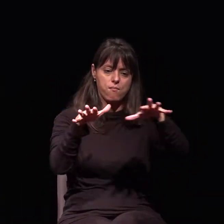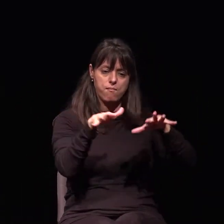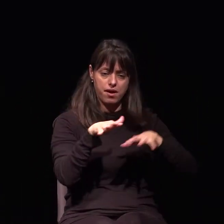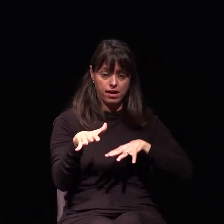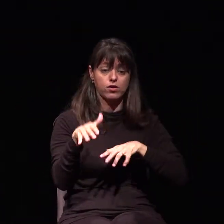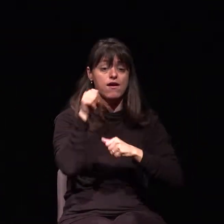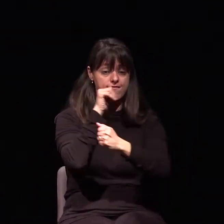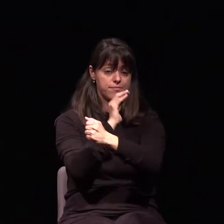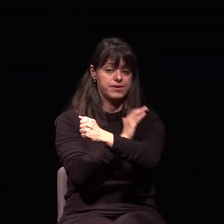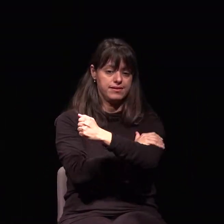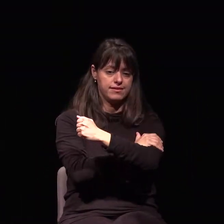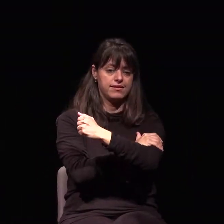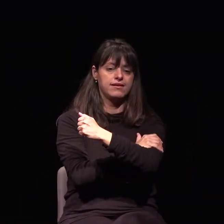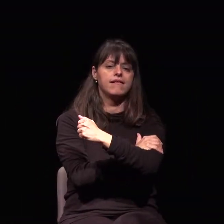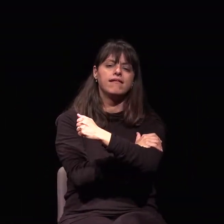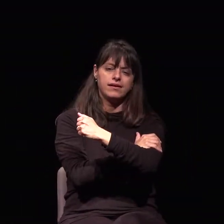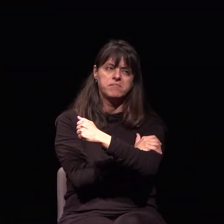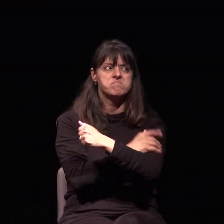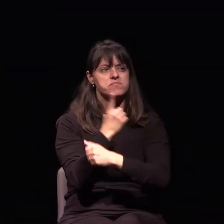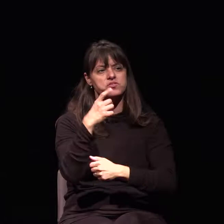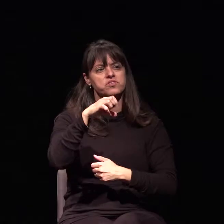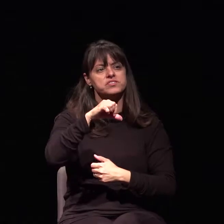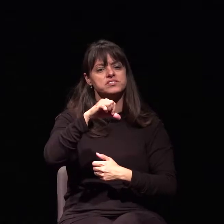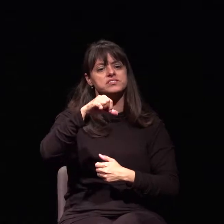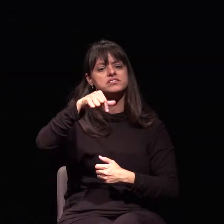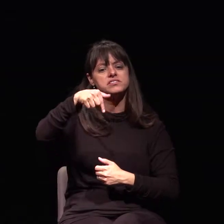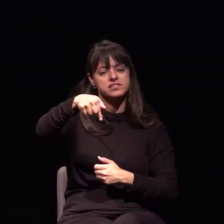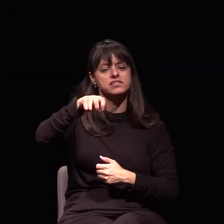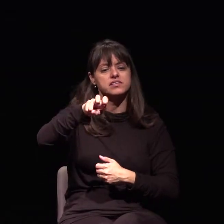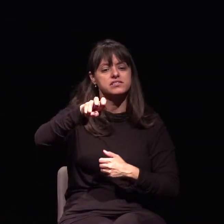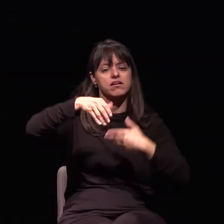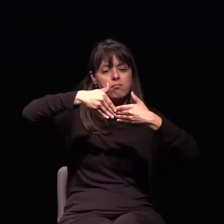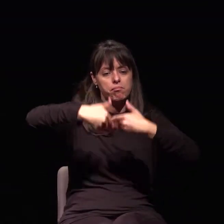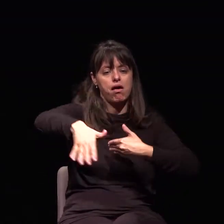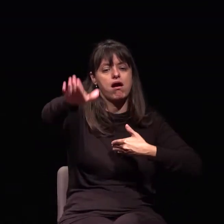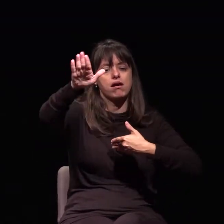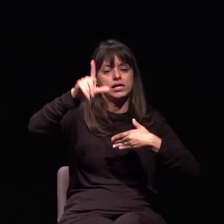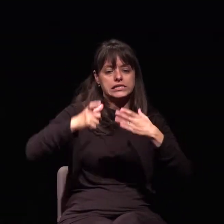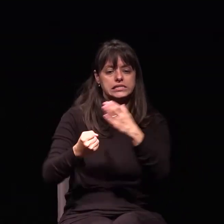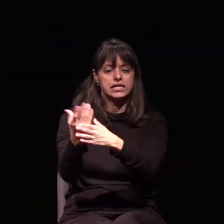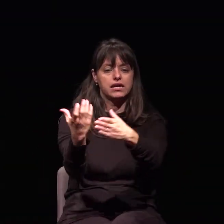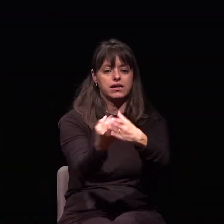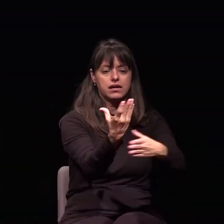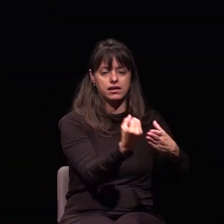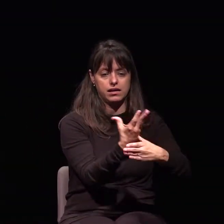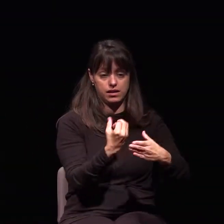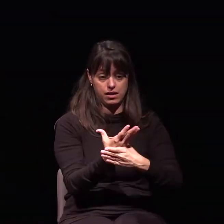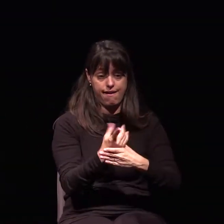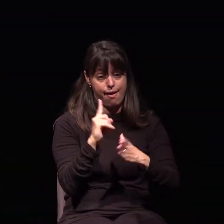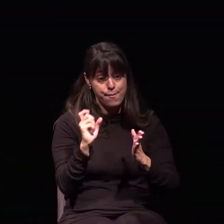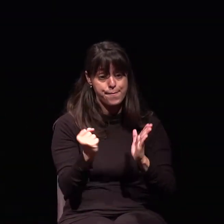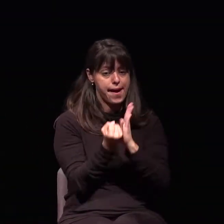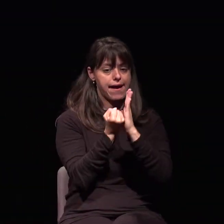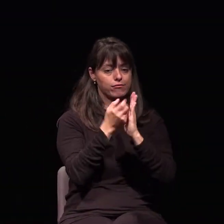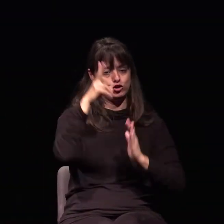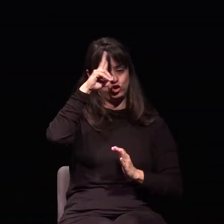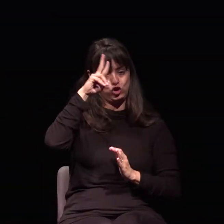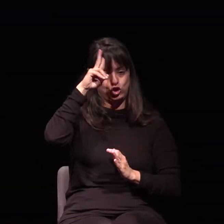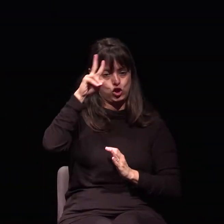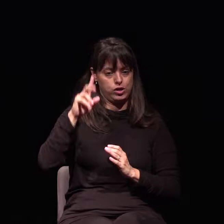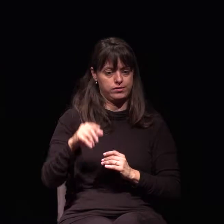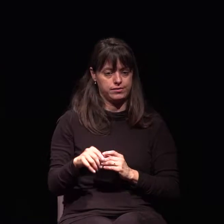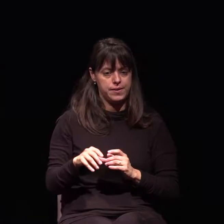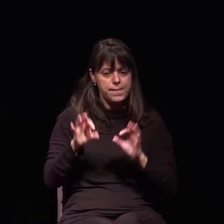aconteceram a partir de 1975. É um marco histórico. Em plena ditadura,